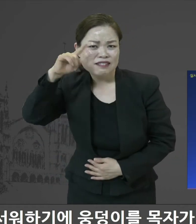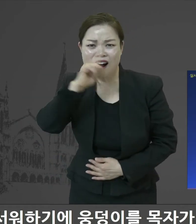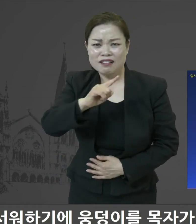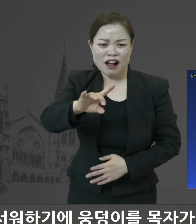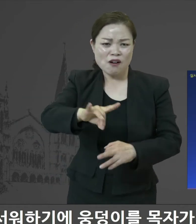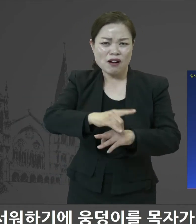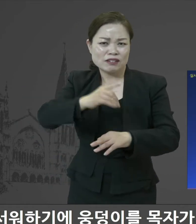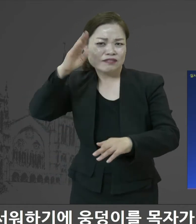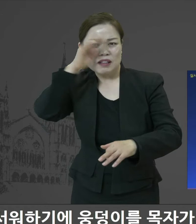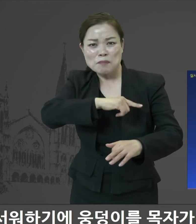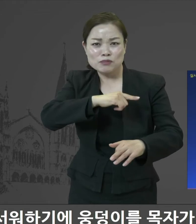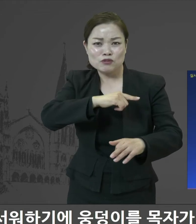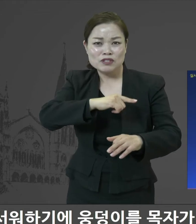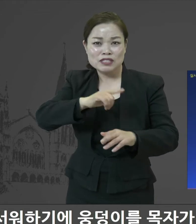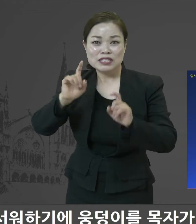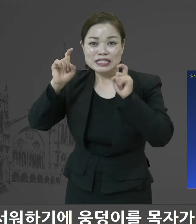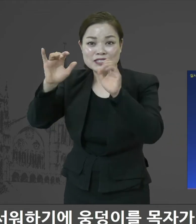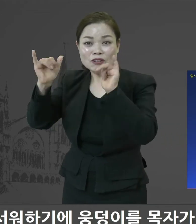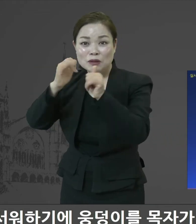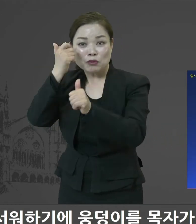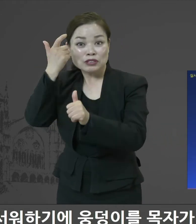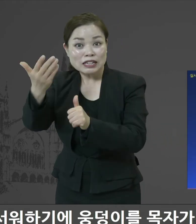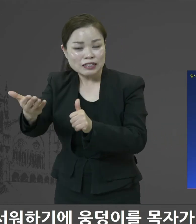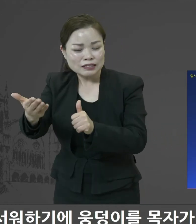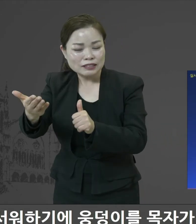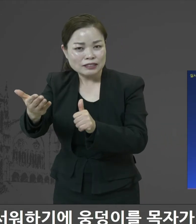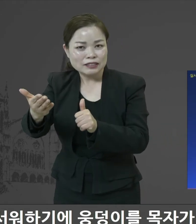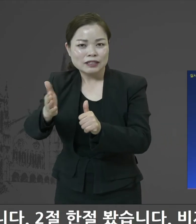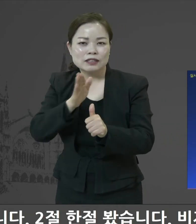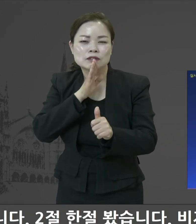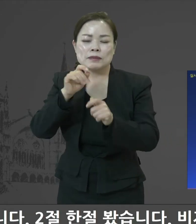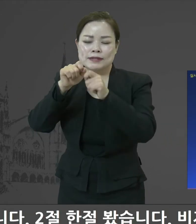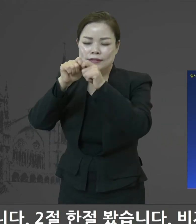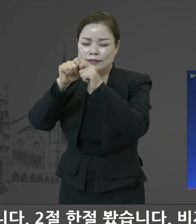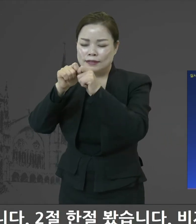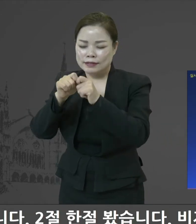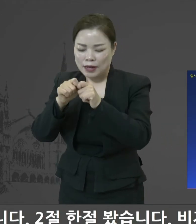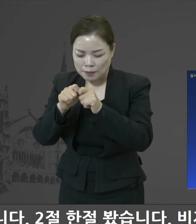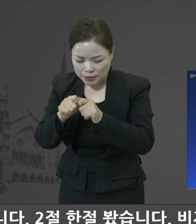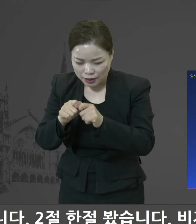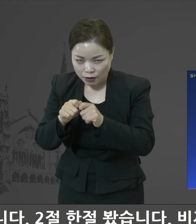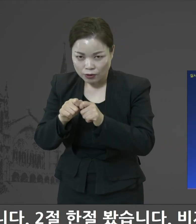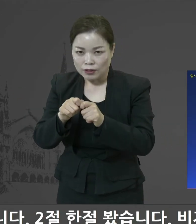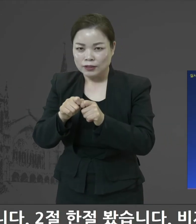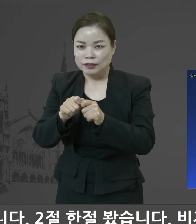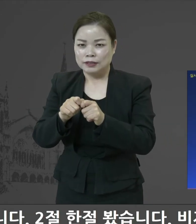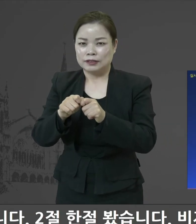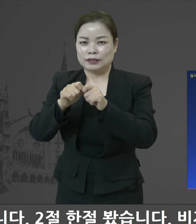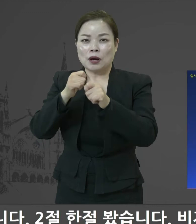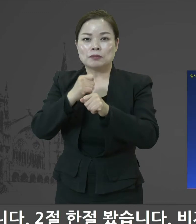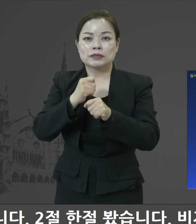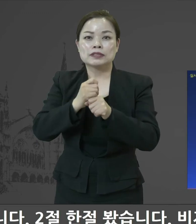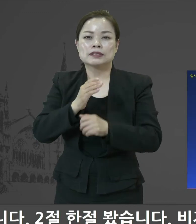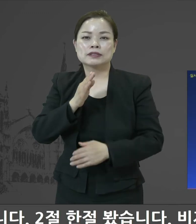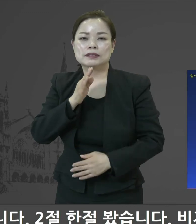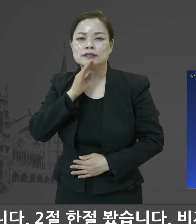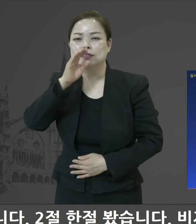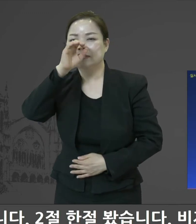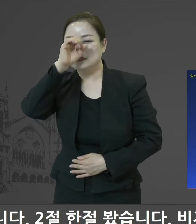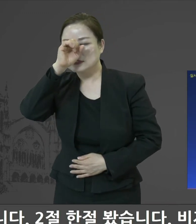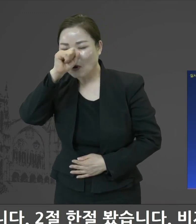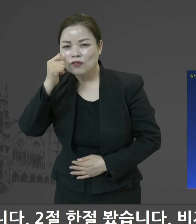같이 행포를 부리는 그런 목자인 것 같습니까? 정말 세밀하고 정말 섬세하고 정말